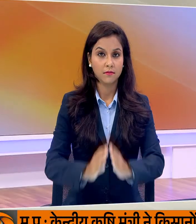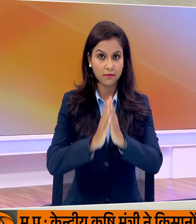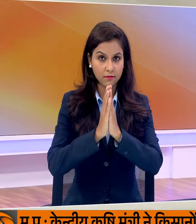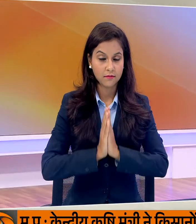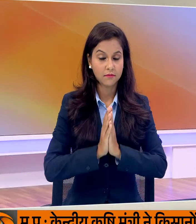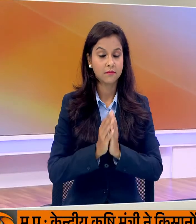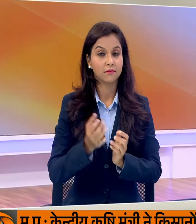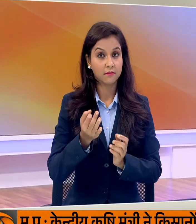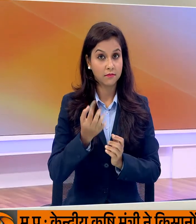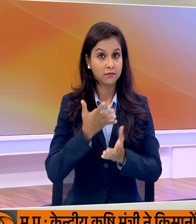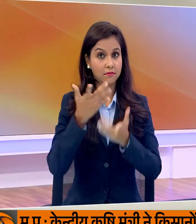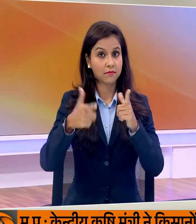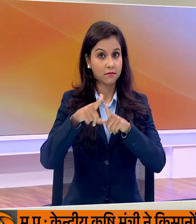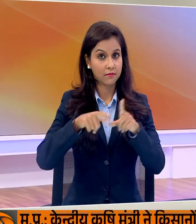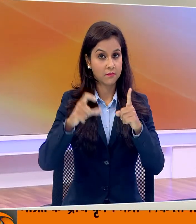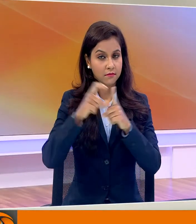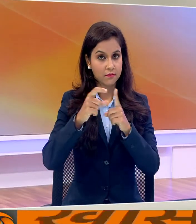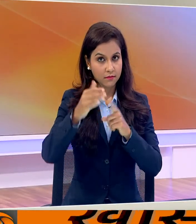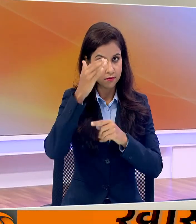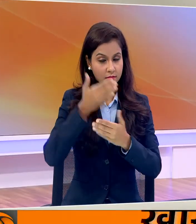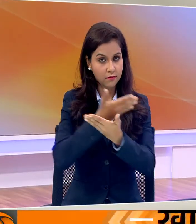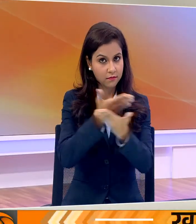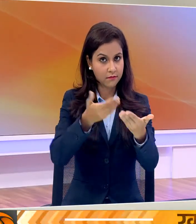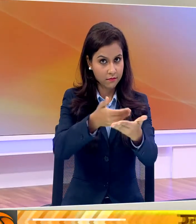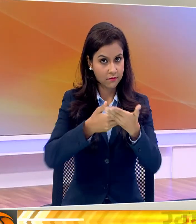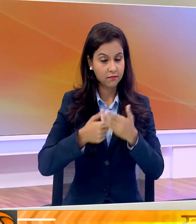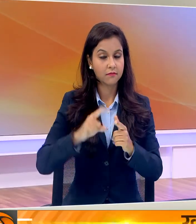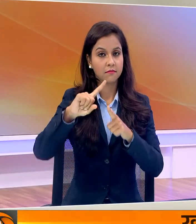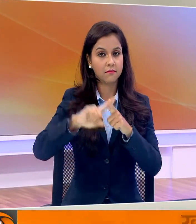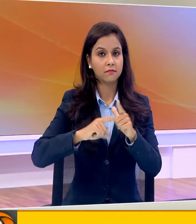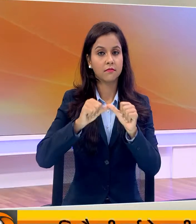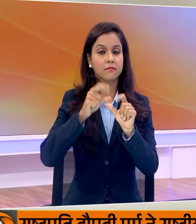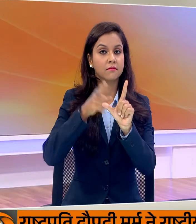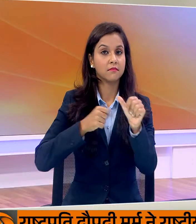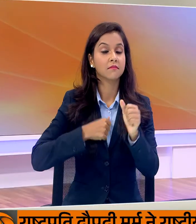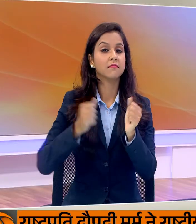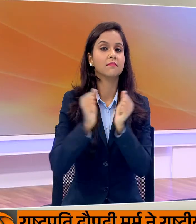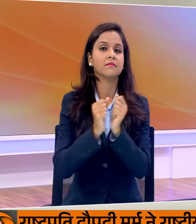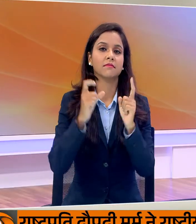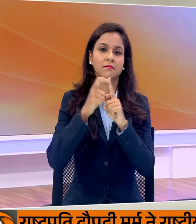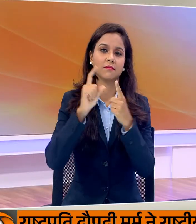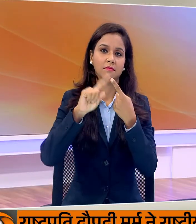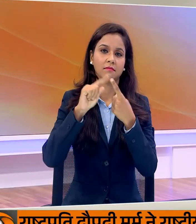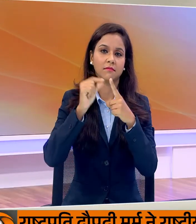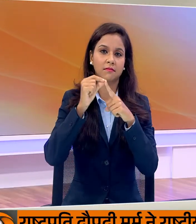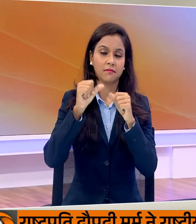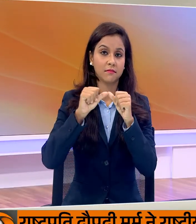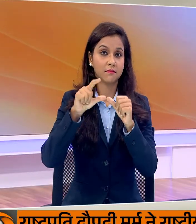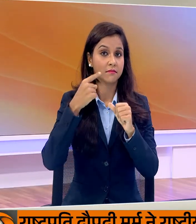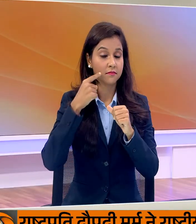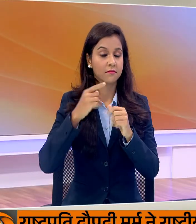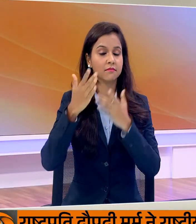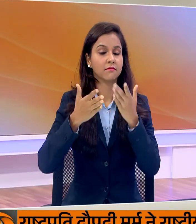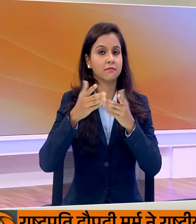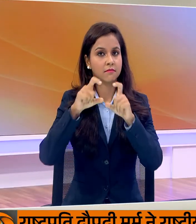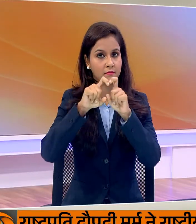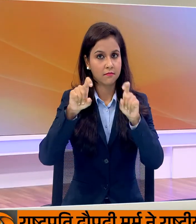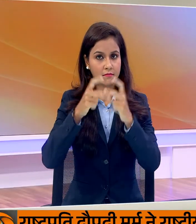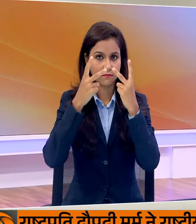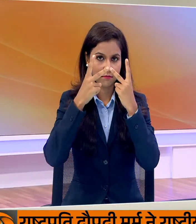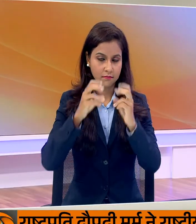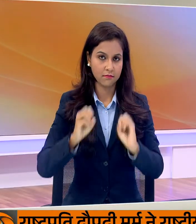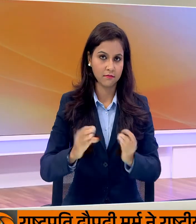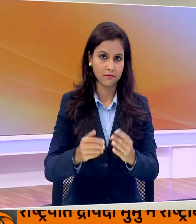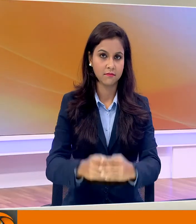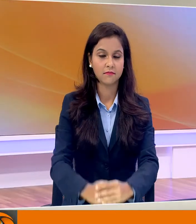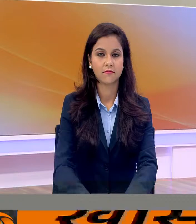नमस्कार, विशेष समाचारों में आप सभी का स्वागत है। मैं हूं जया, मेरे साथ हैं दीपाली। शुरुआत करेंगे हेडलाइंस के साथ।